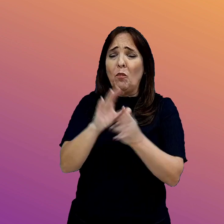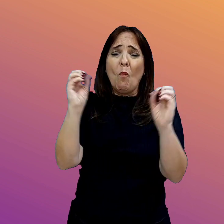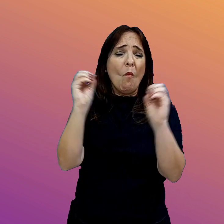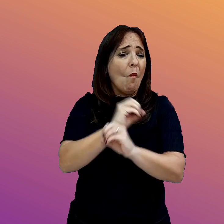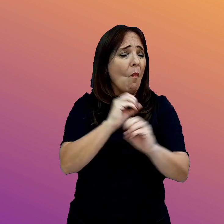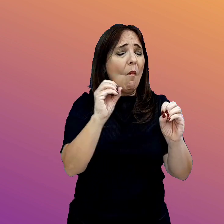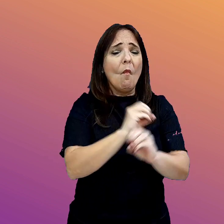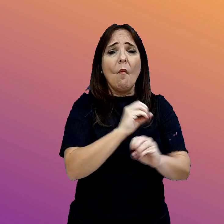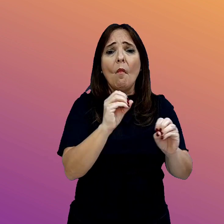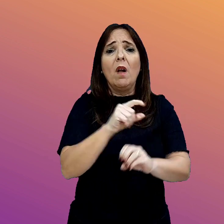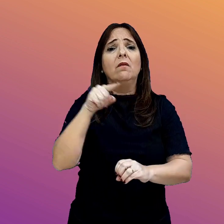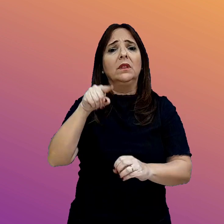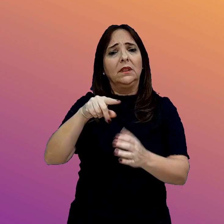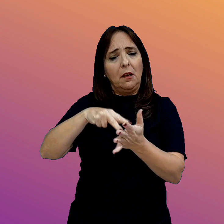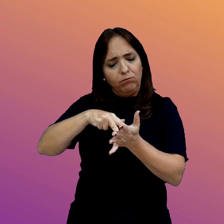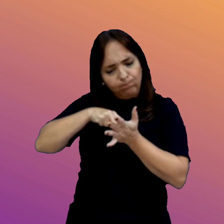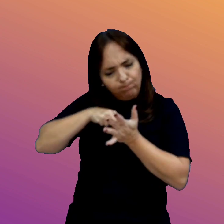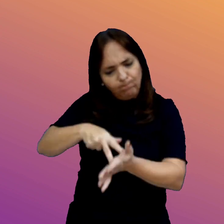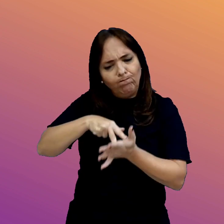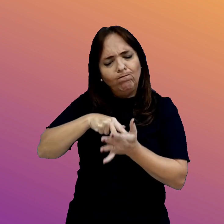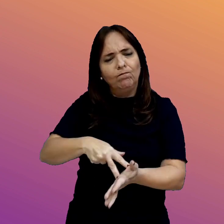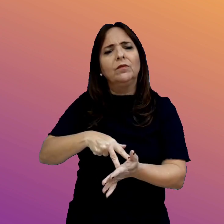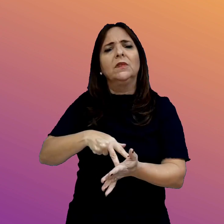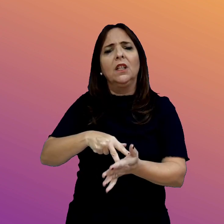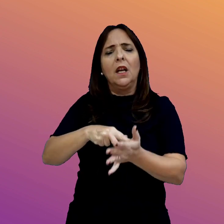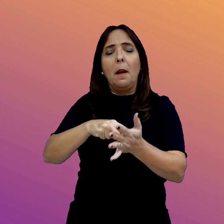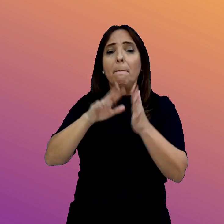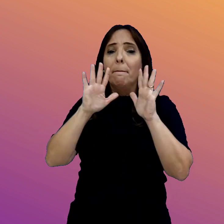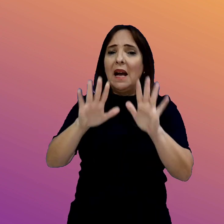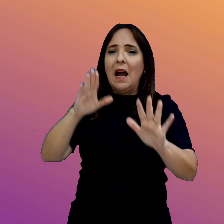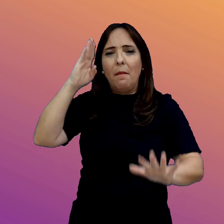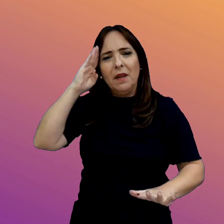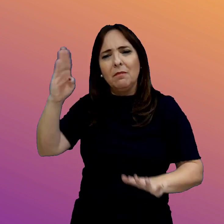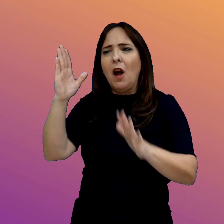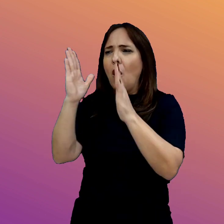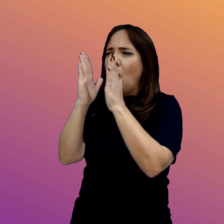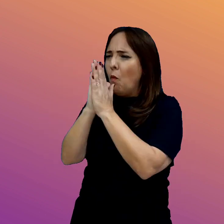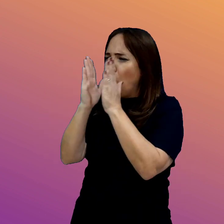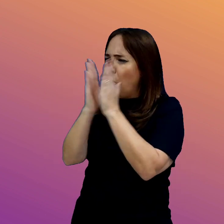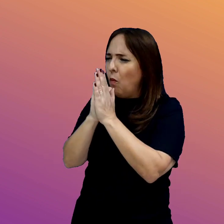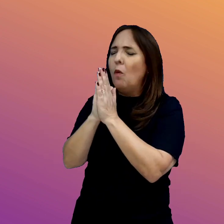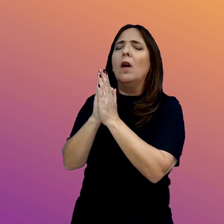sim, disciplina, mas ore, repreenda qualquer tipo de